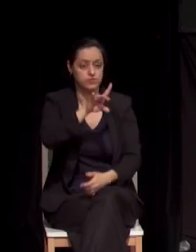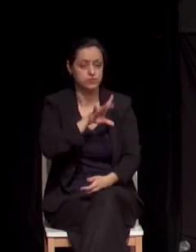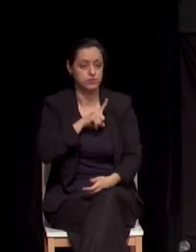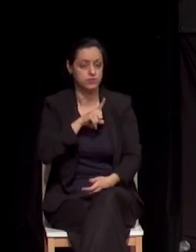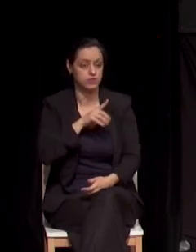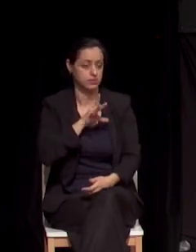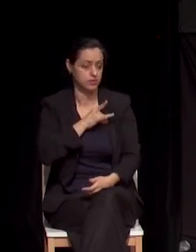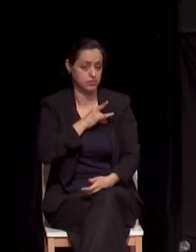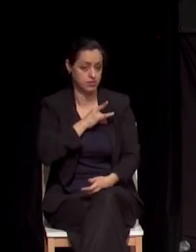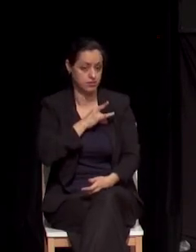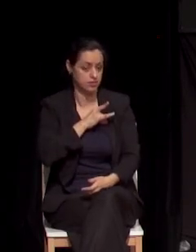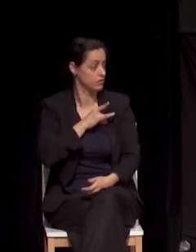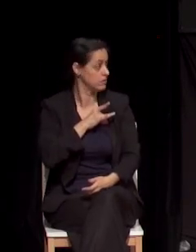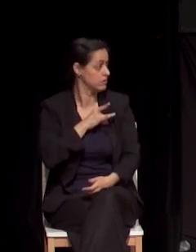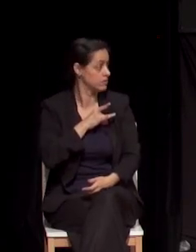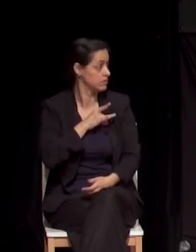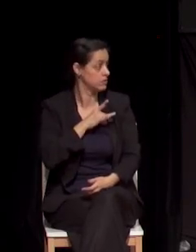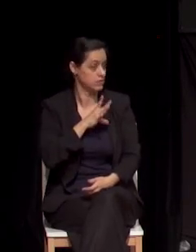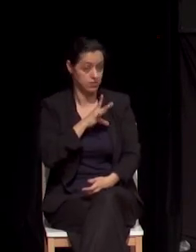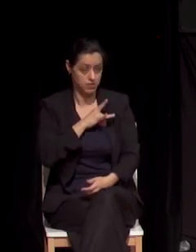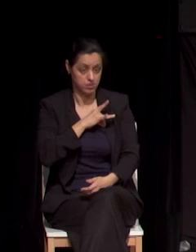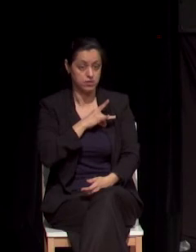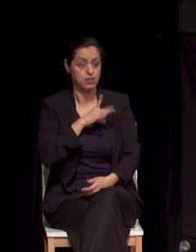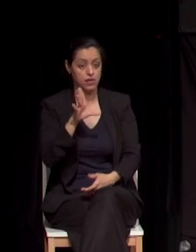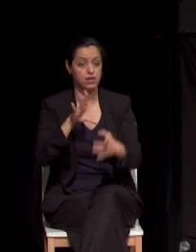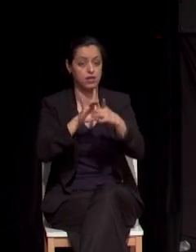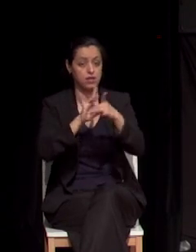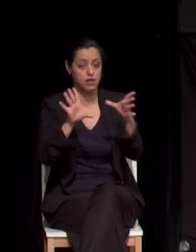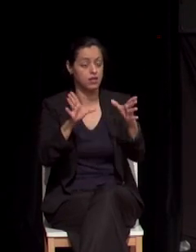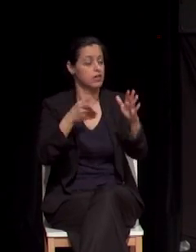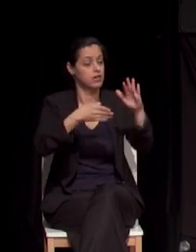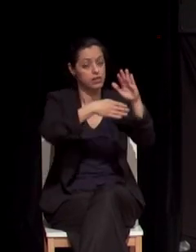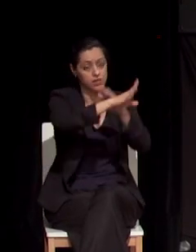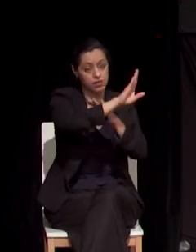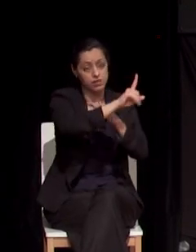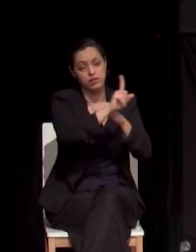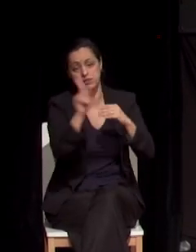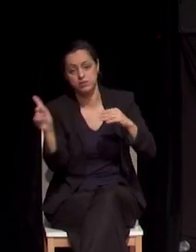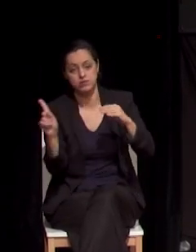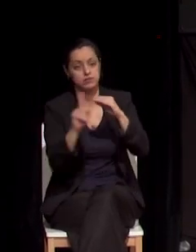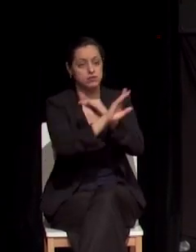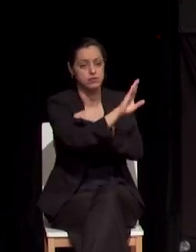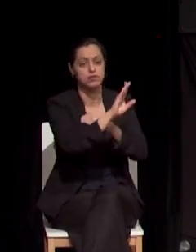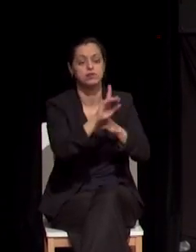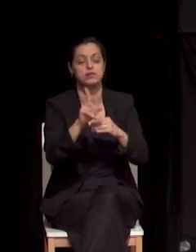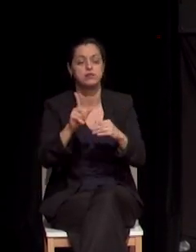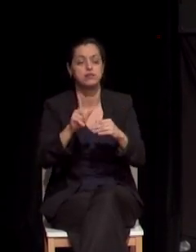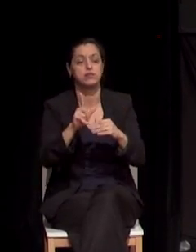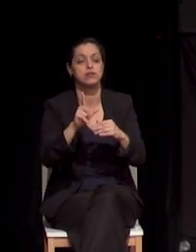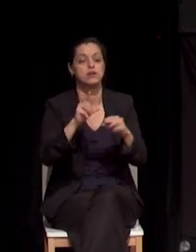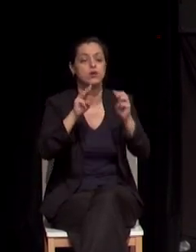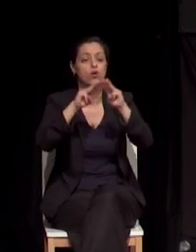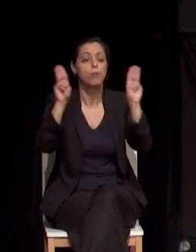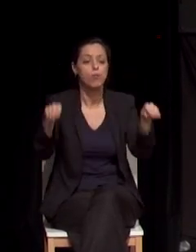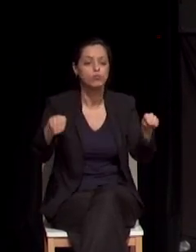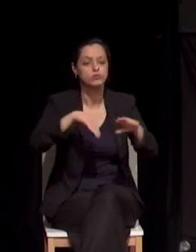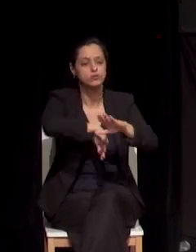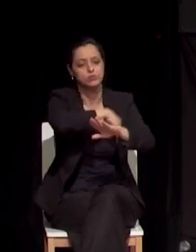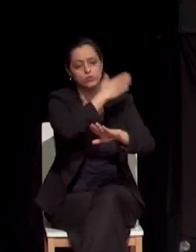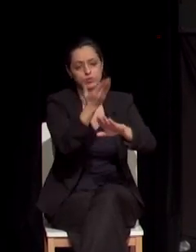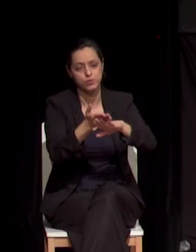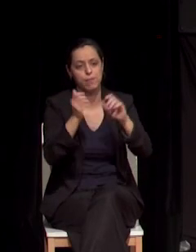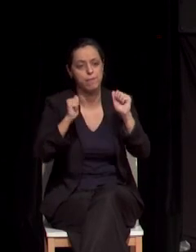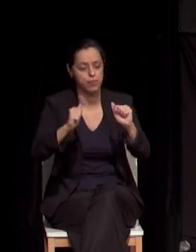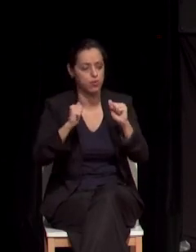né? Esse adesivo é o ingresso para vocês poderem entrar, sair, entrar de novo em todas as exposições do museu ao longo do dia. Então, fica aí o